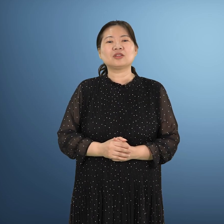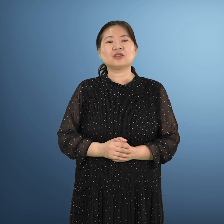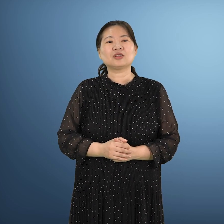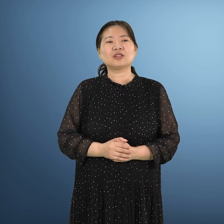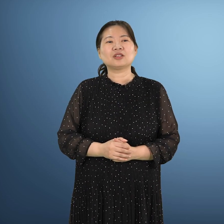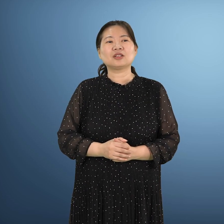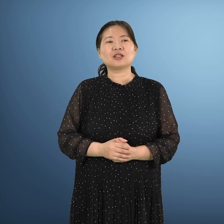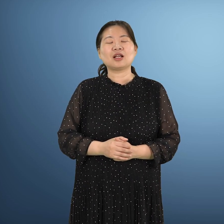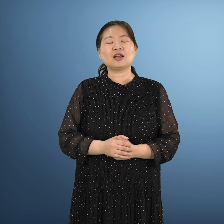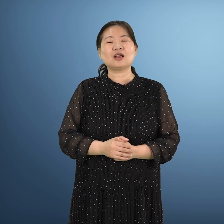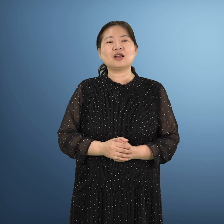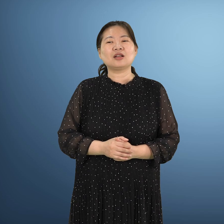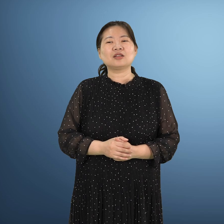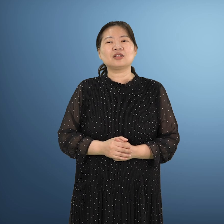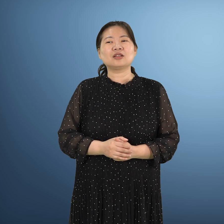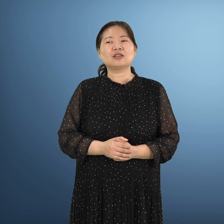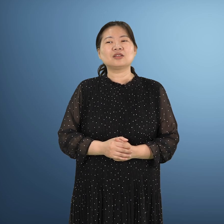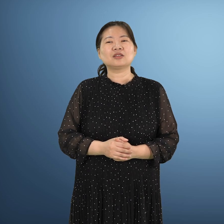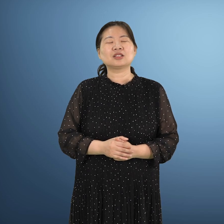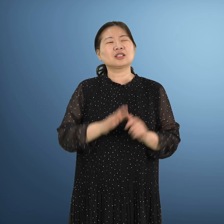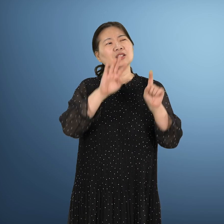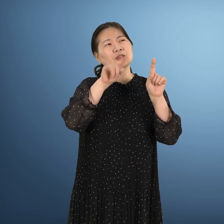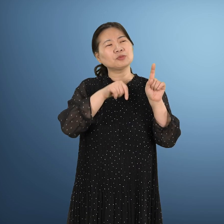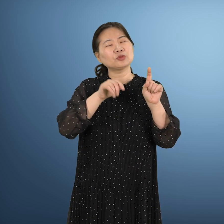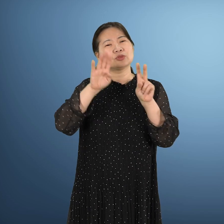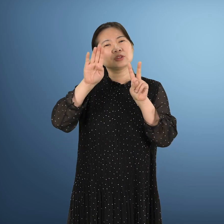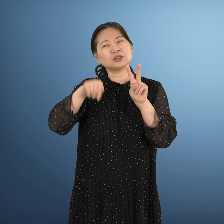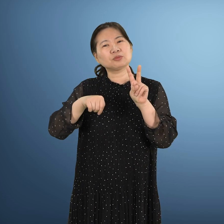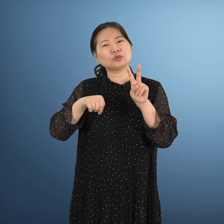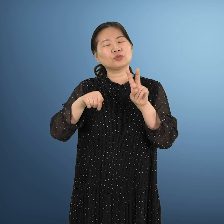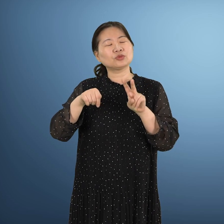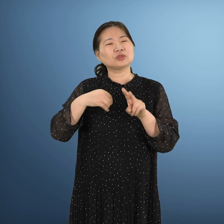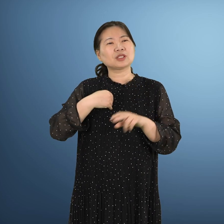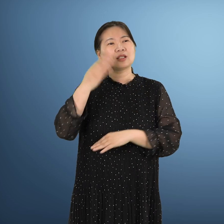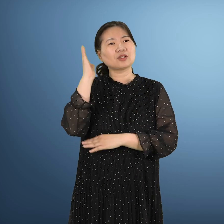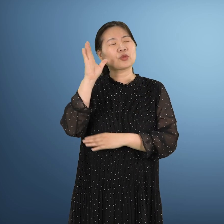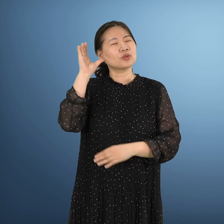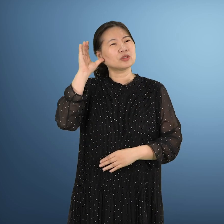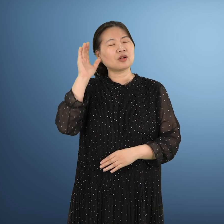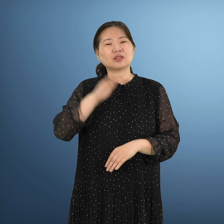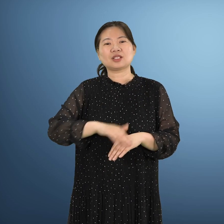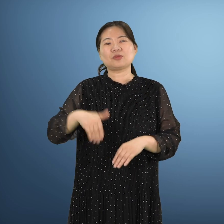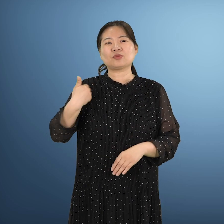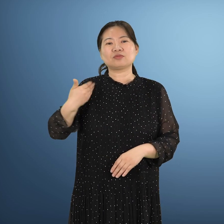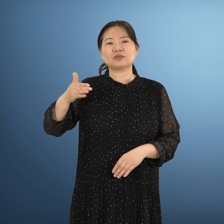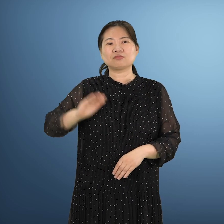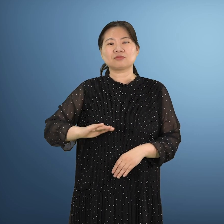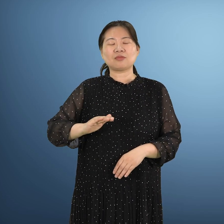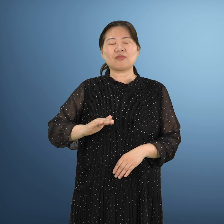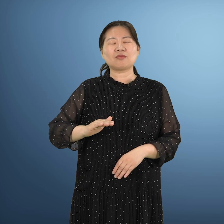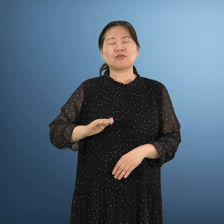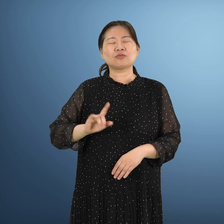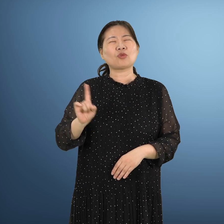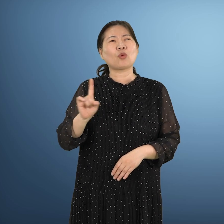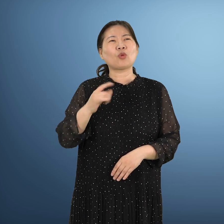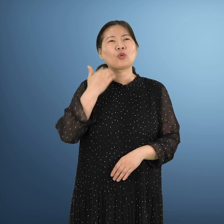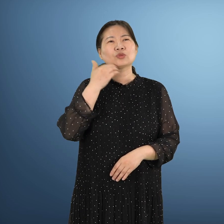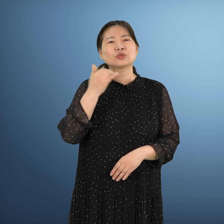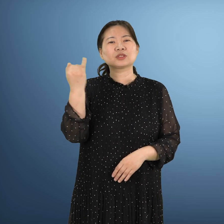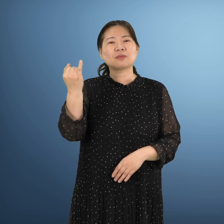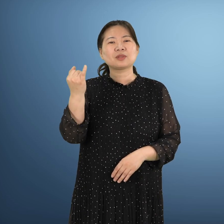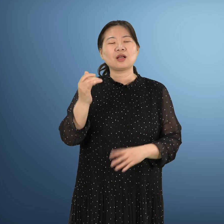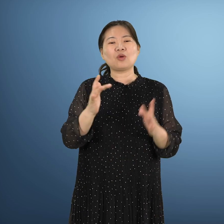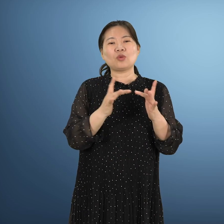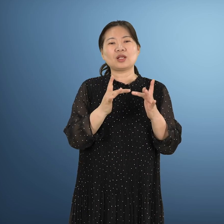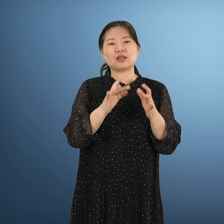1부에 제 설교를 들었는지 2부에 들었는지 그건 잘 모르겠어요. 어느 자매님이 그 온라인으로